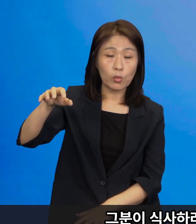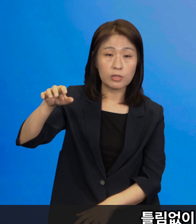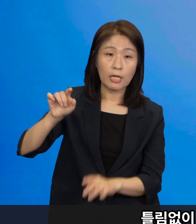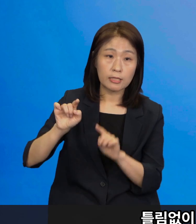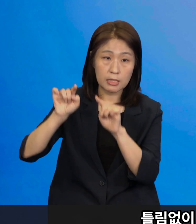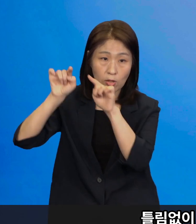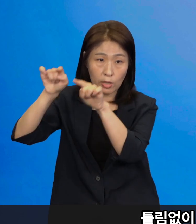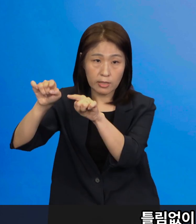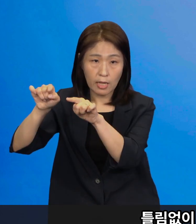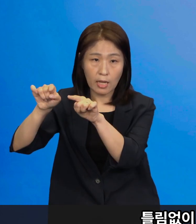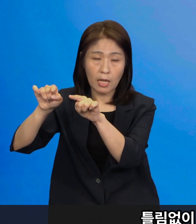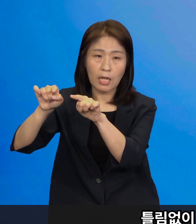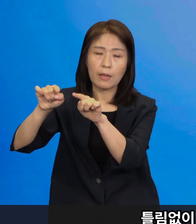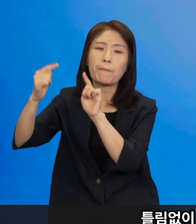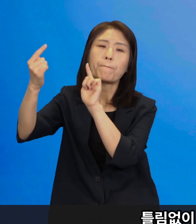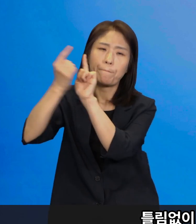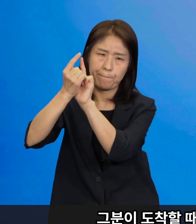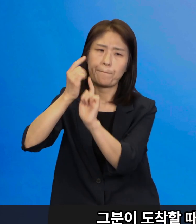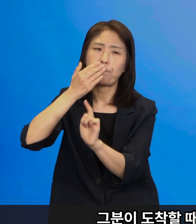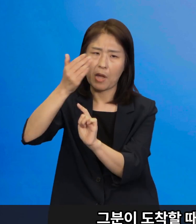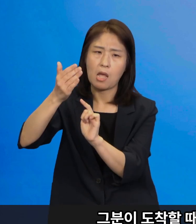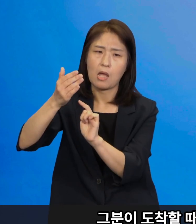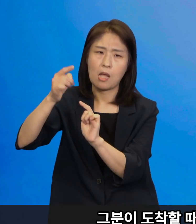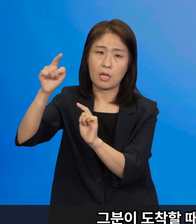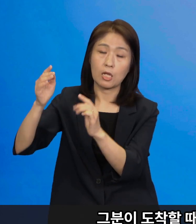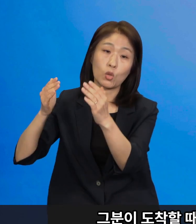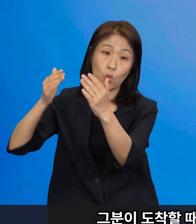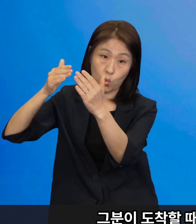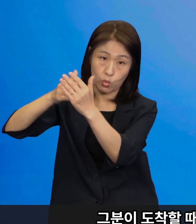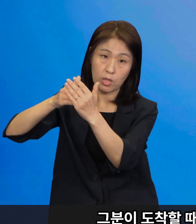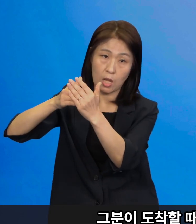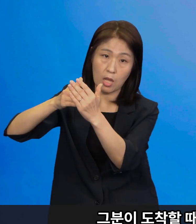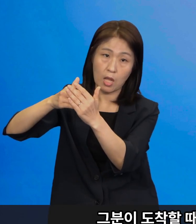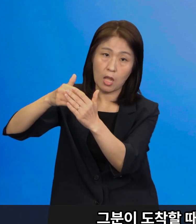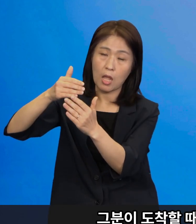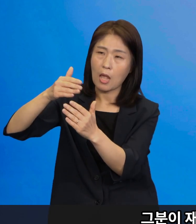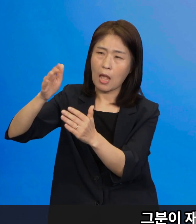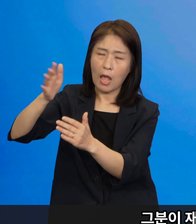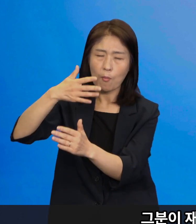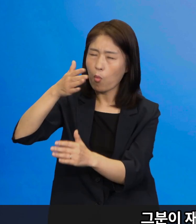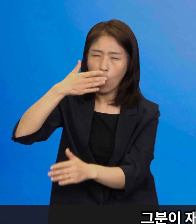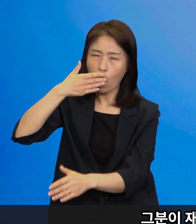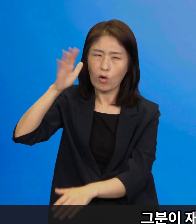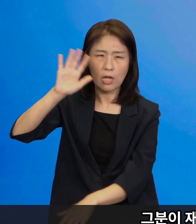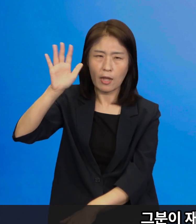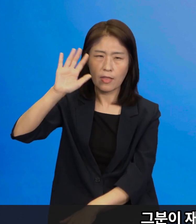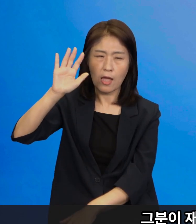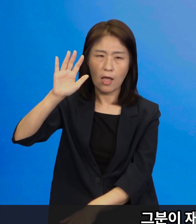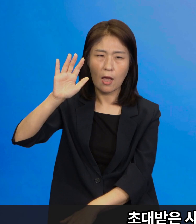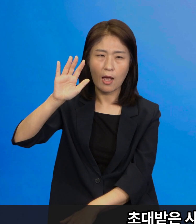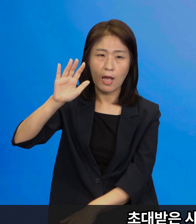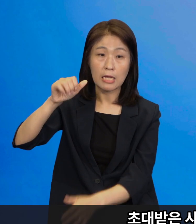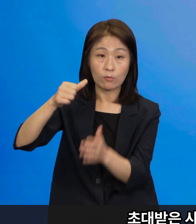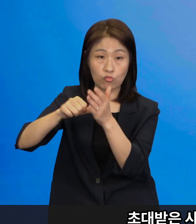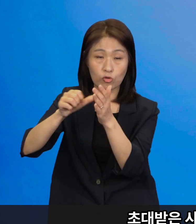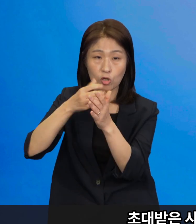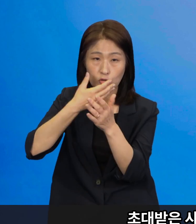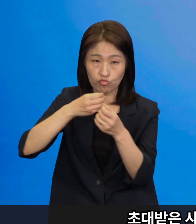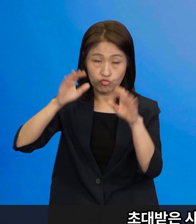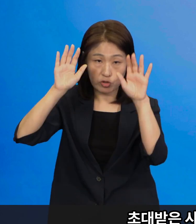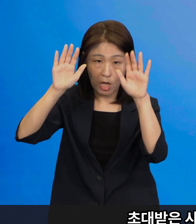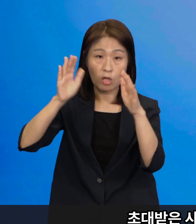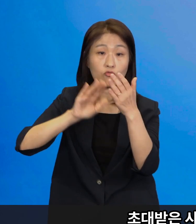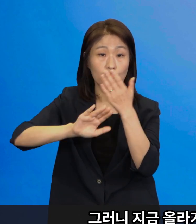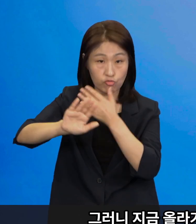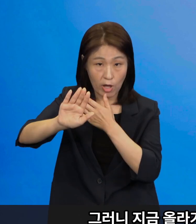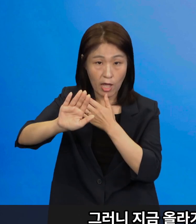올라가시기 전에 틀림없이 그분을 만날 것입니다. 그분이 도착할 때까지는 아무도 먹지 않습니다. 그분이 재물을 축사한 다음에 초대받은 사람들이